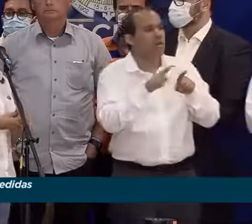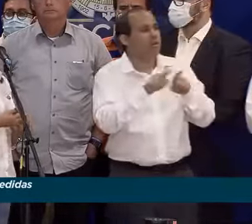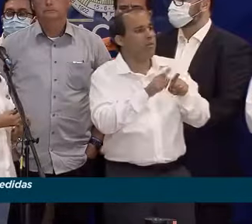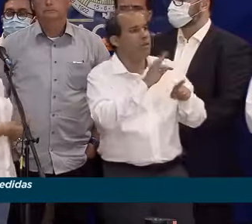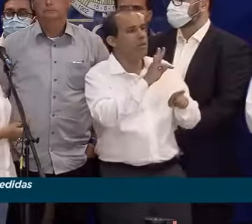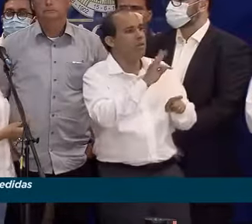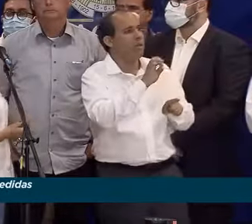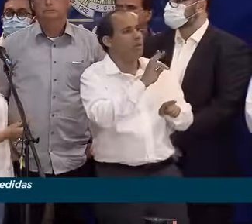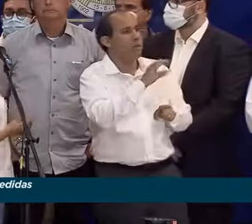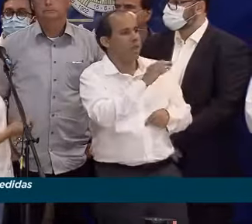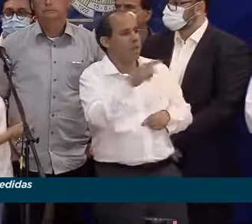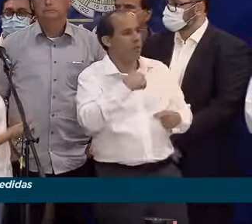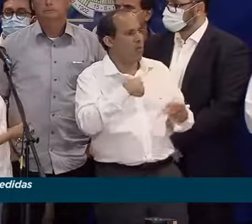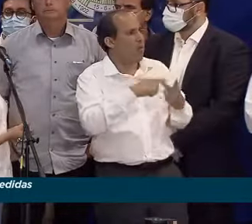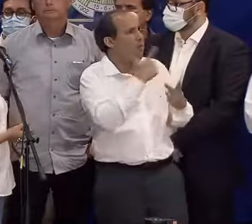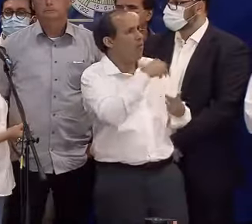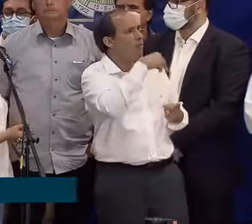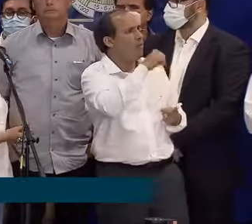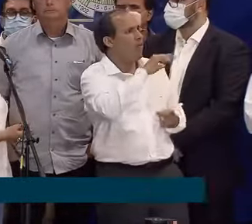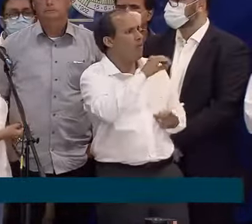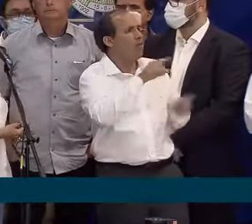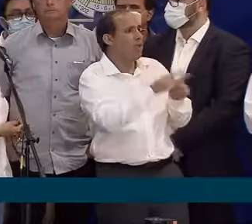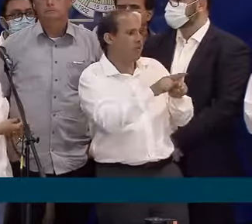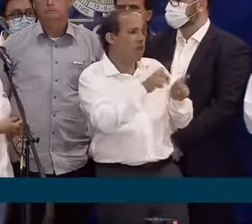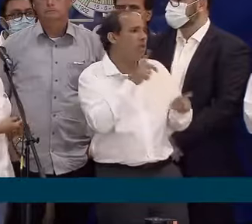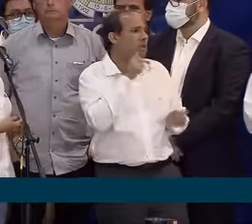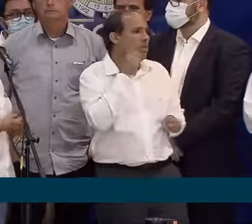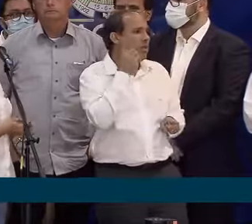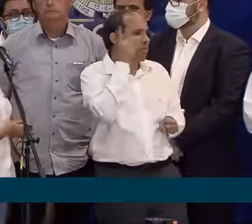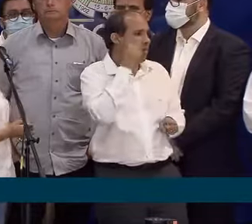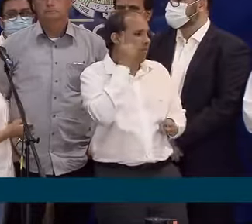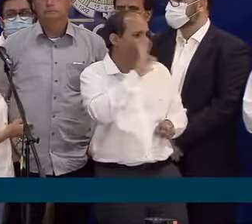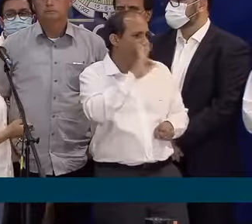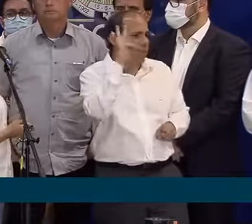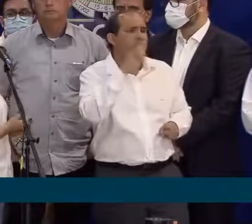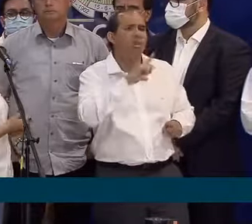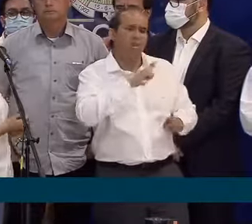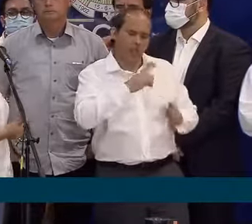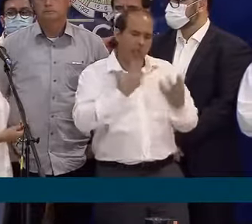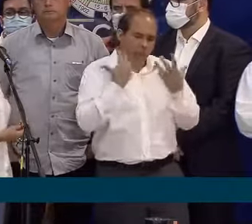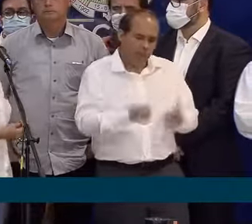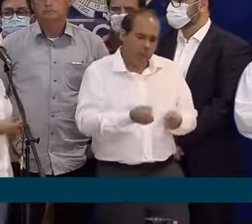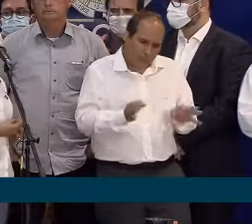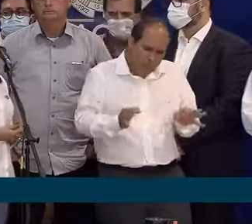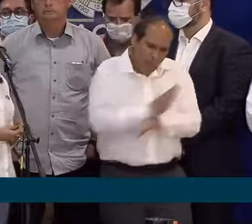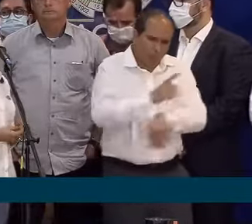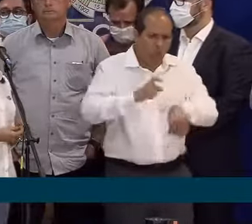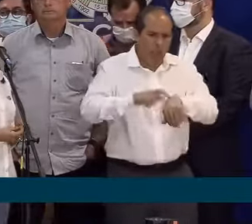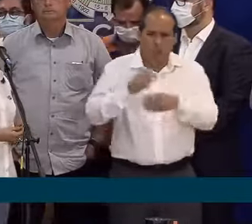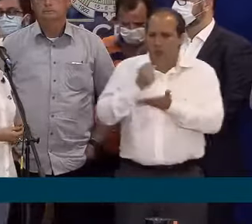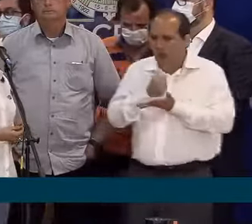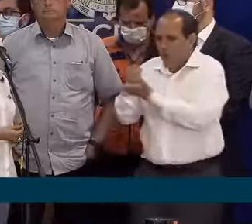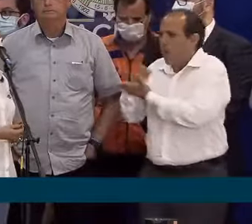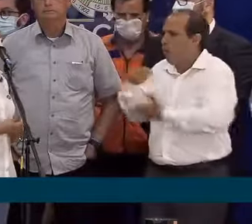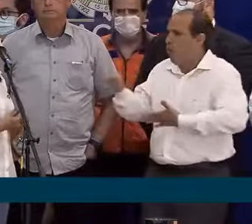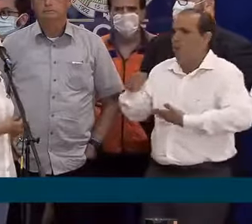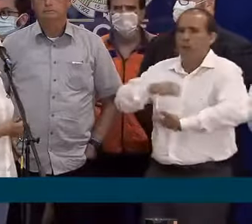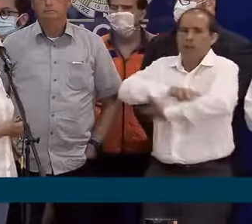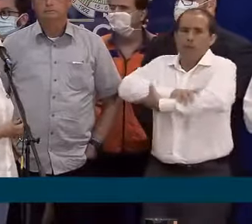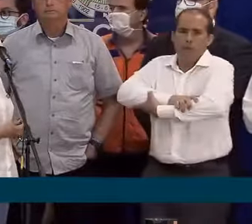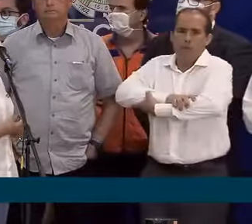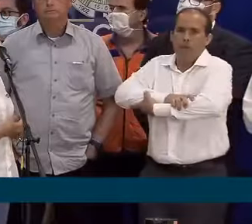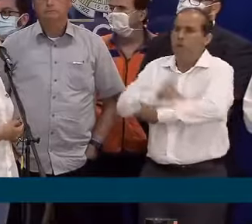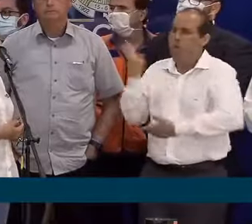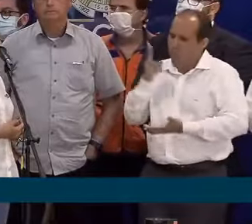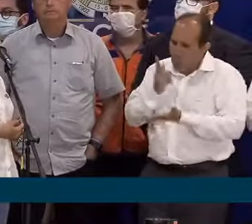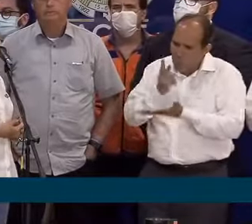Petecão, eu, junto com os nossos deputados, prontos para ajudar, para lhe ajudar, para dar as mãos, para que o senhor